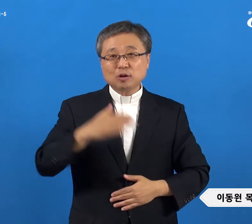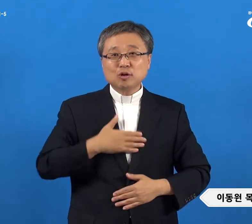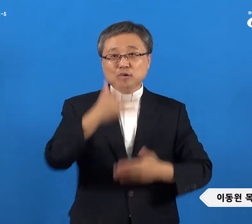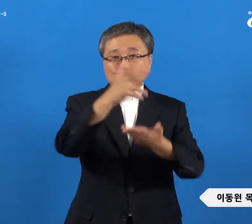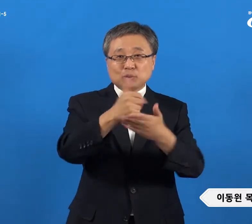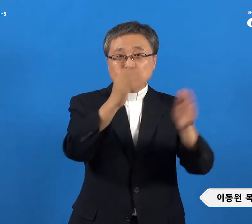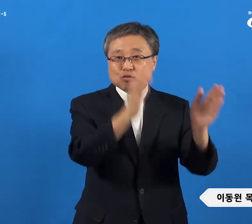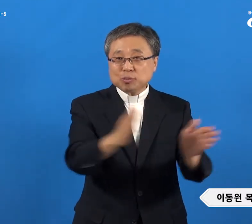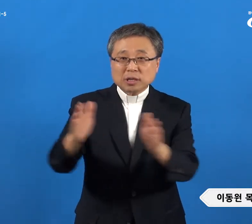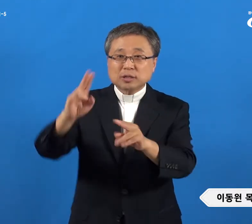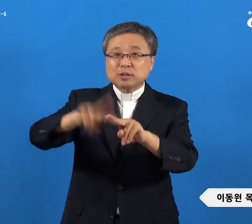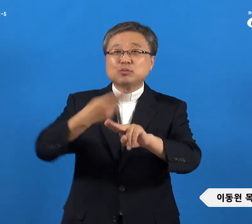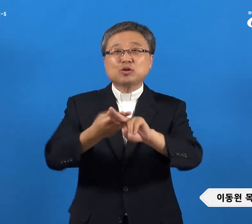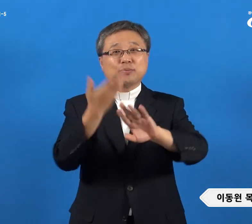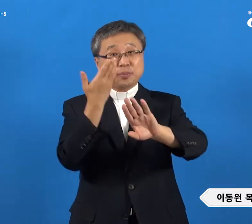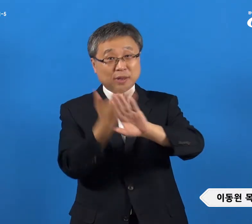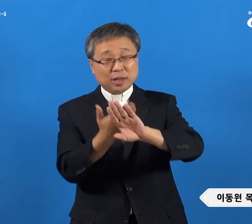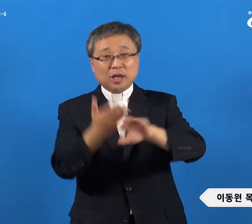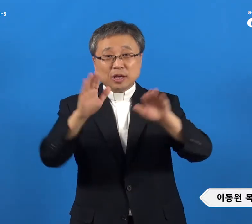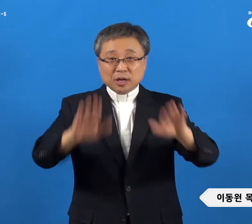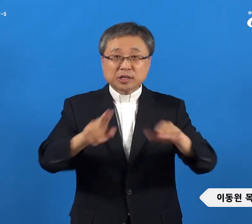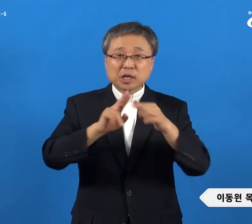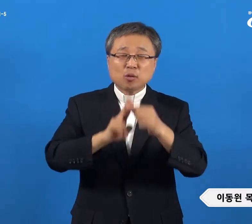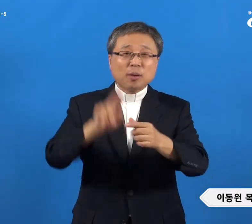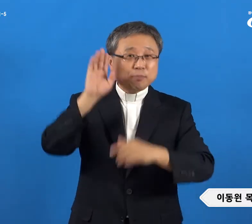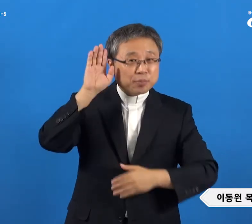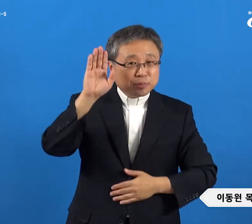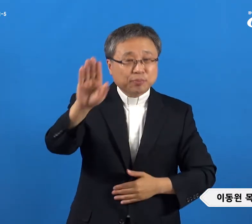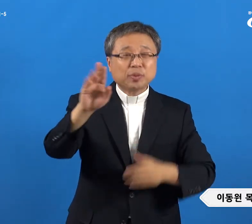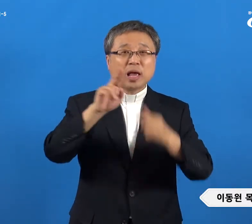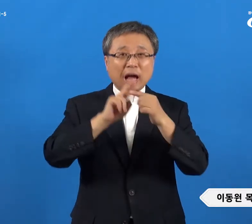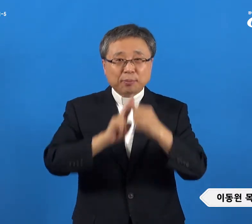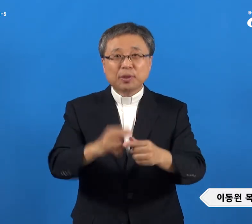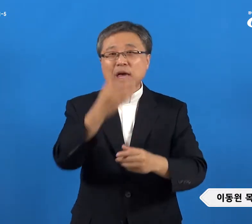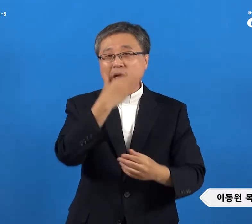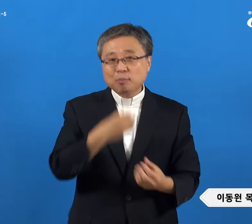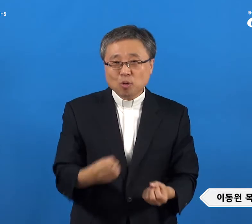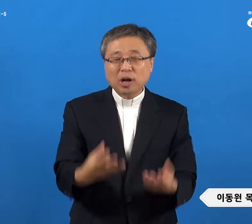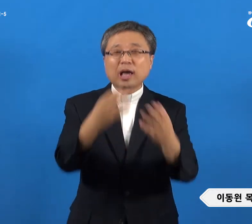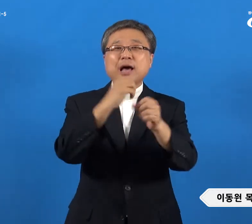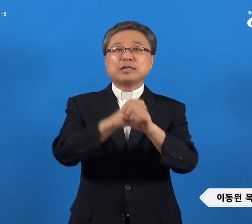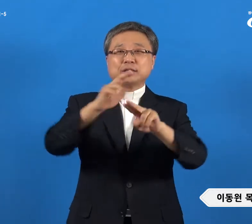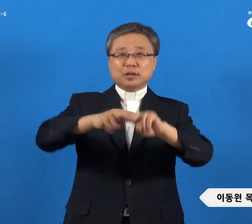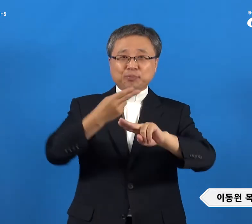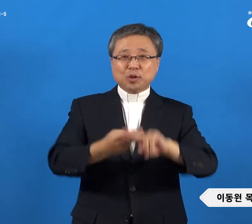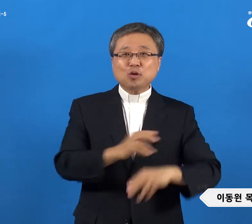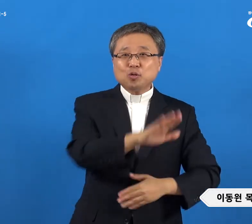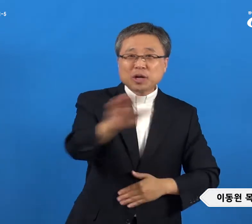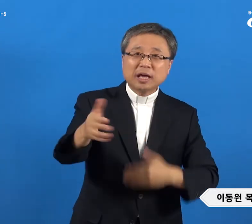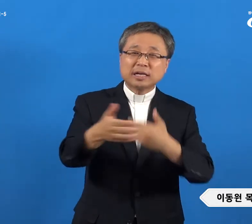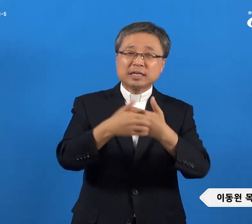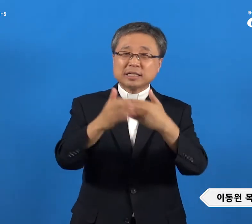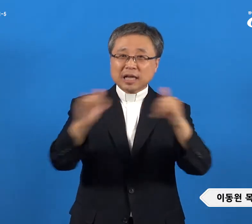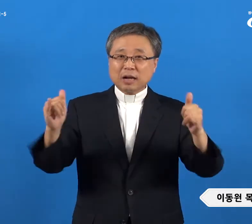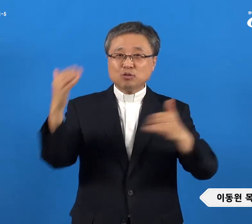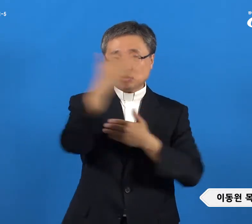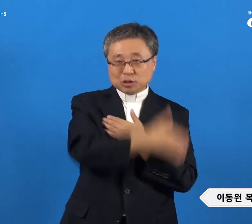선물은 다릅니다. 그것은 현재와 미래를 함께 행복하게 하는 선물. 우리의 겉사람 육체뿐만이 아니라